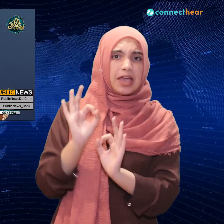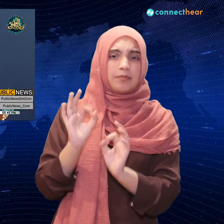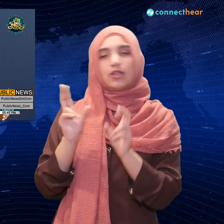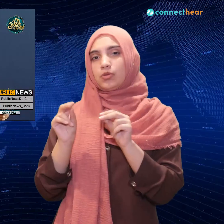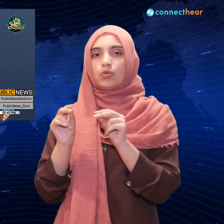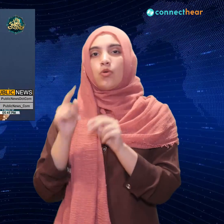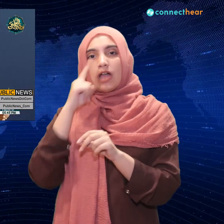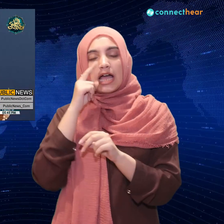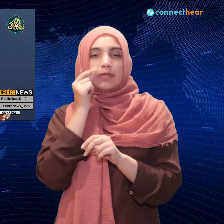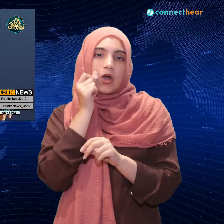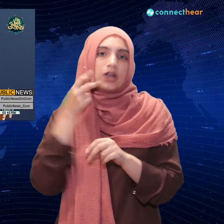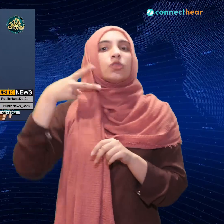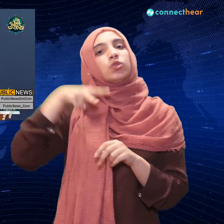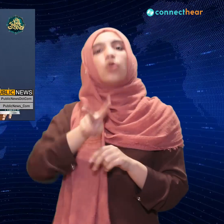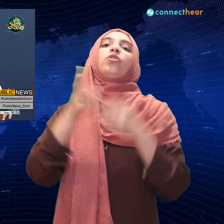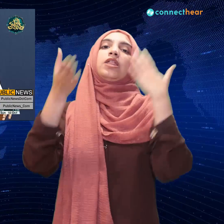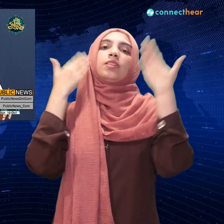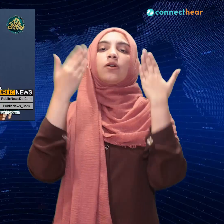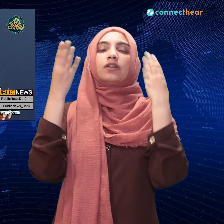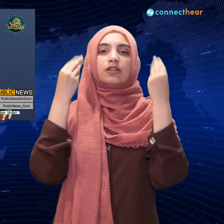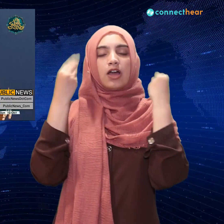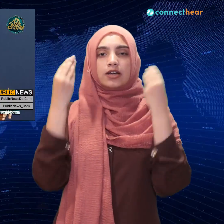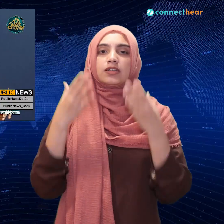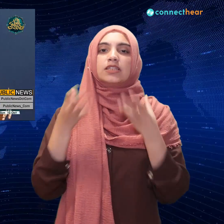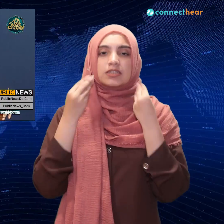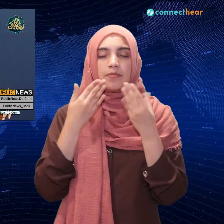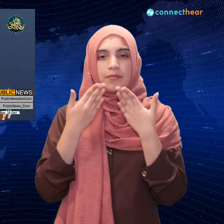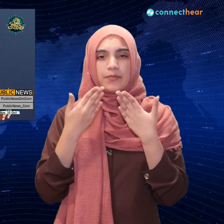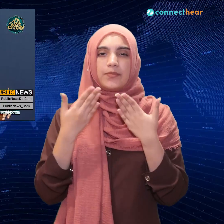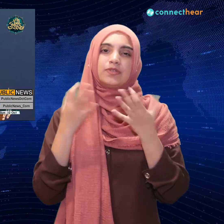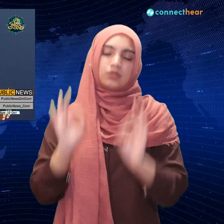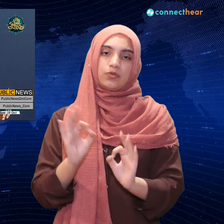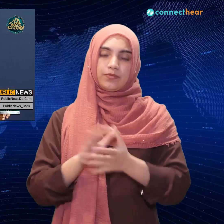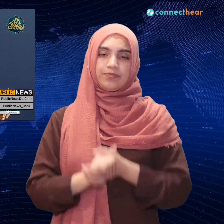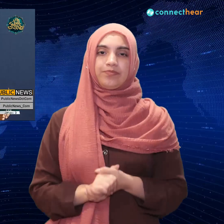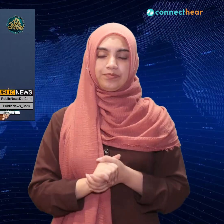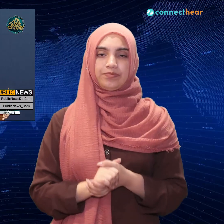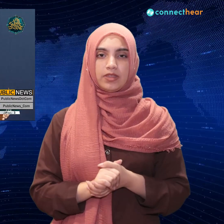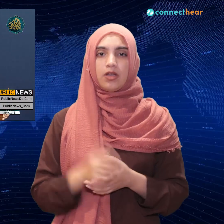کی وجہ سے پھر مسلمان، جو ان کی ہدایت تھی اس کی وجہ سے مسلمان بڑھے. اور پھر آپ سارے ٹاپ سائنٹسٹ دیکھ